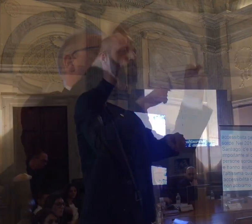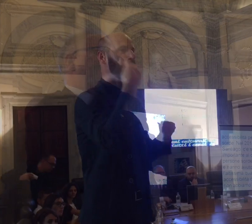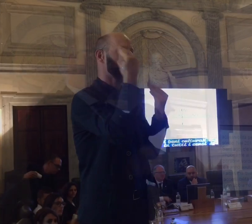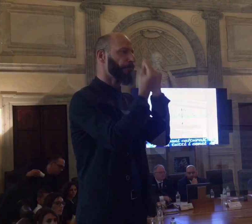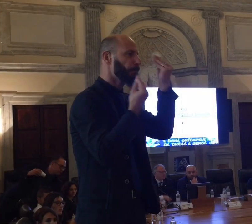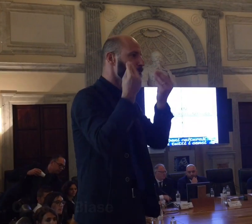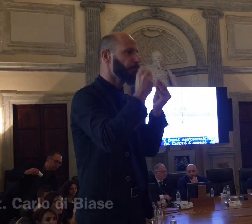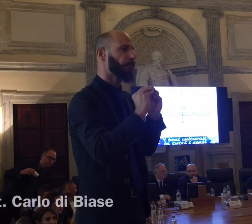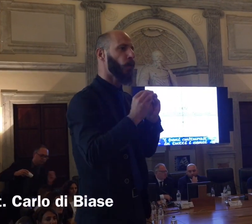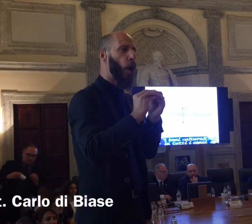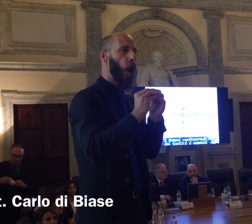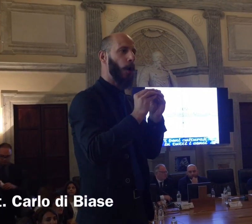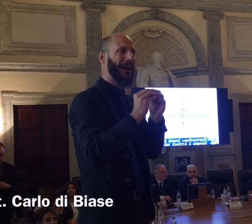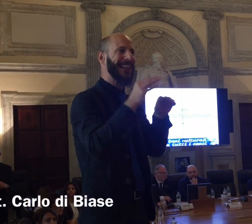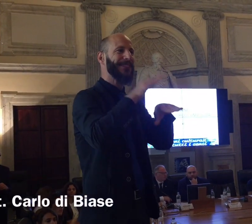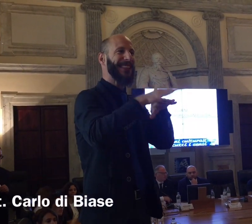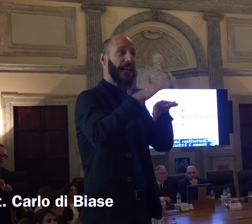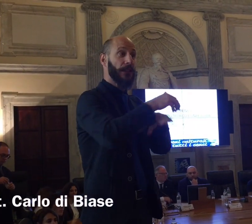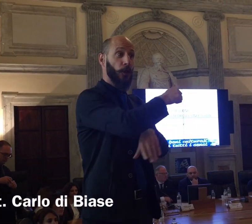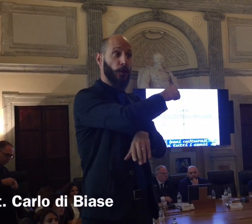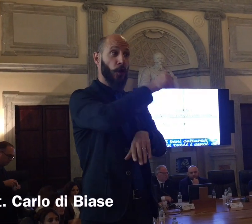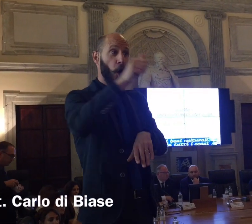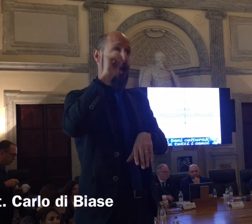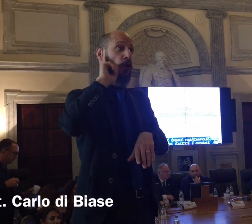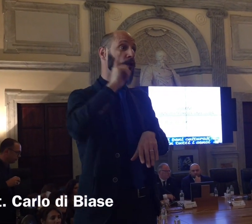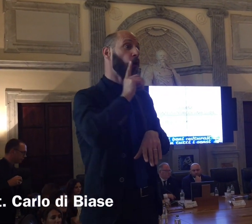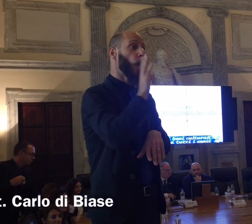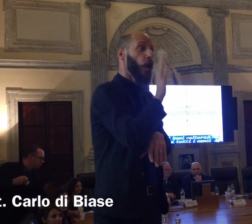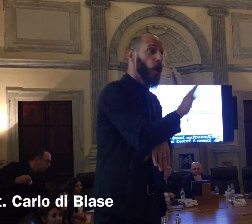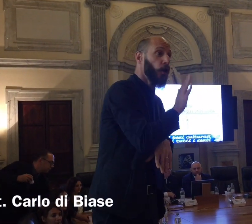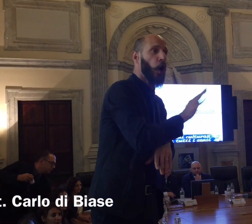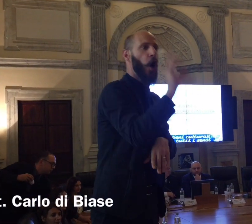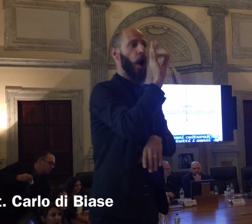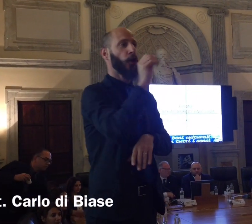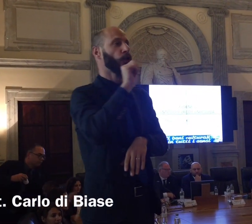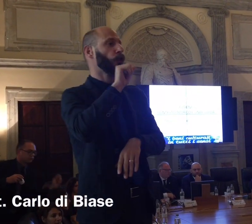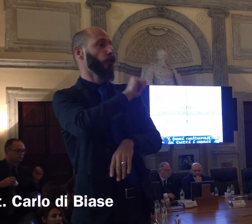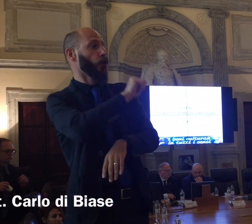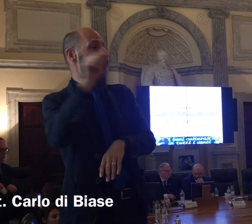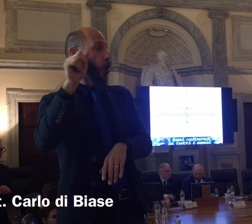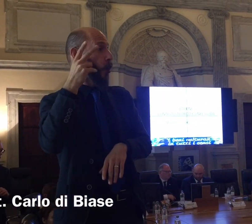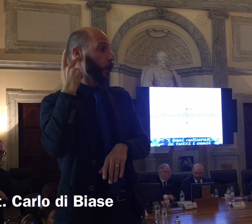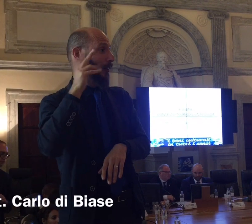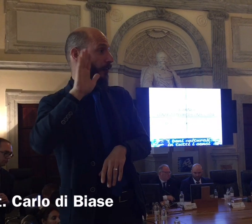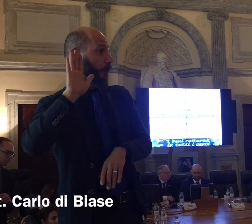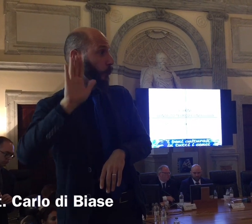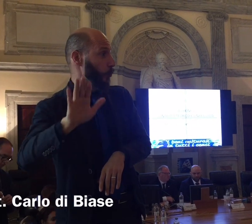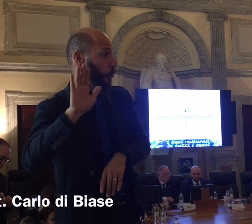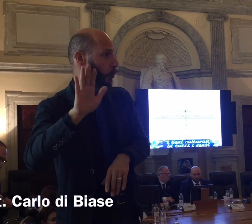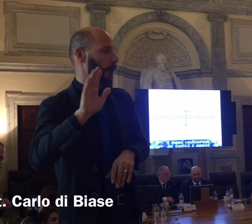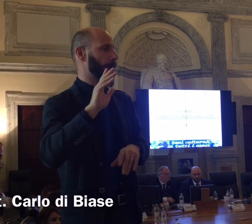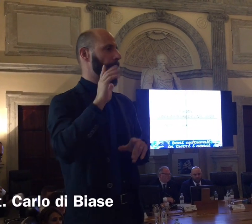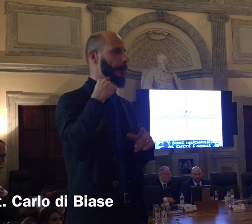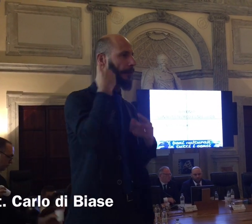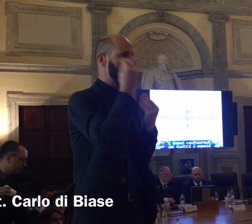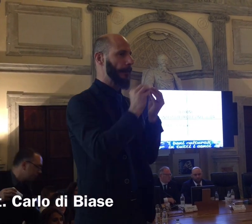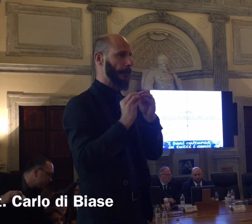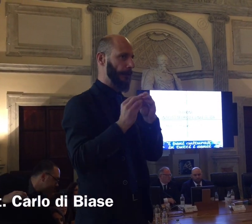venire adesso, accogliendo l'invito di raccontare esperienze